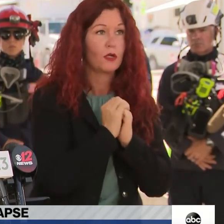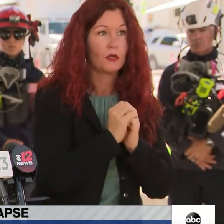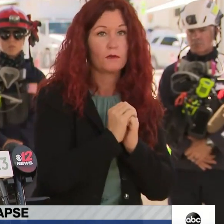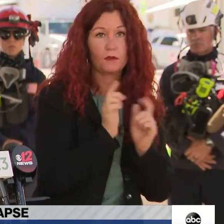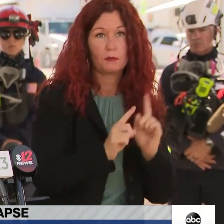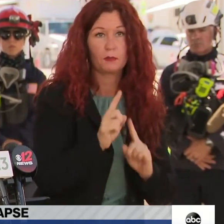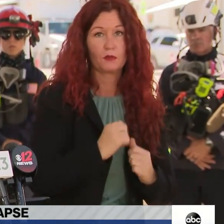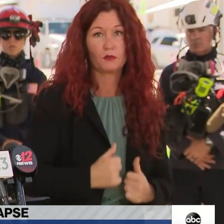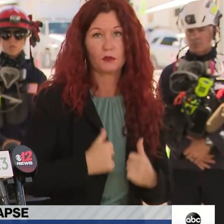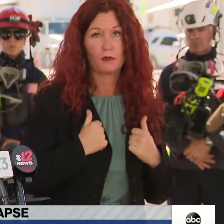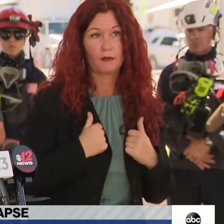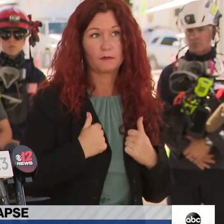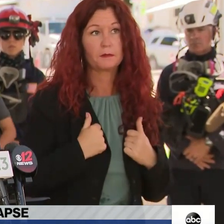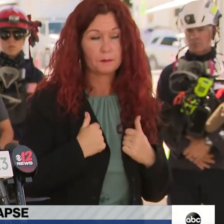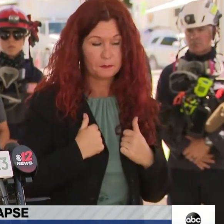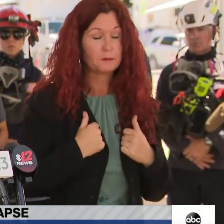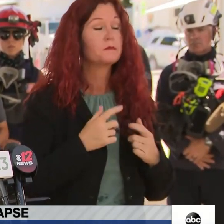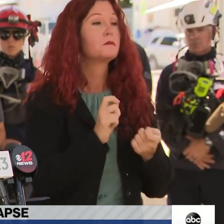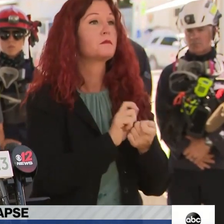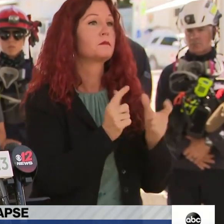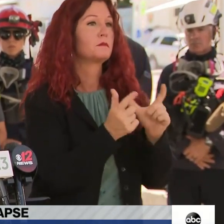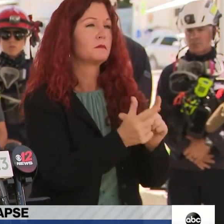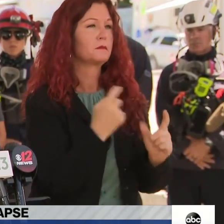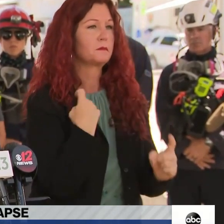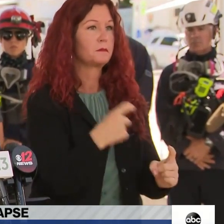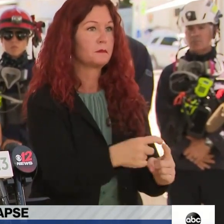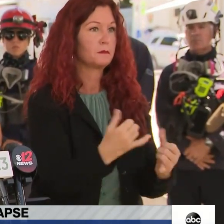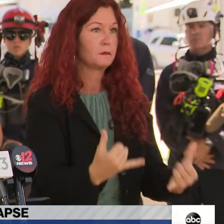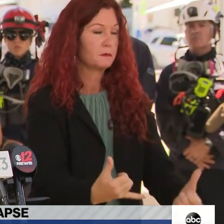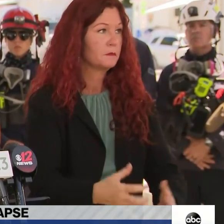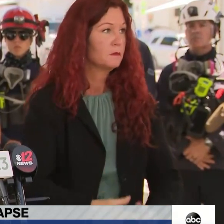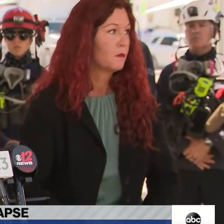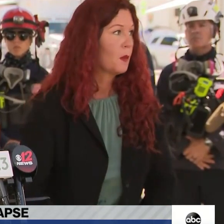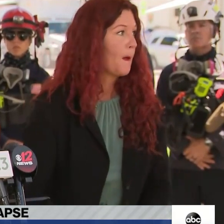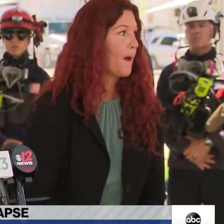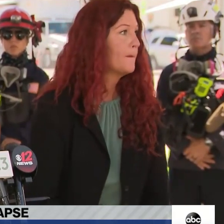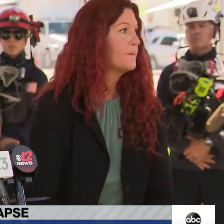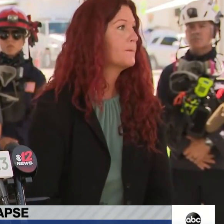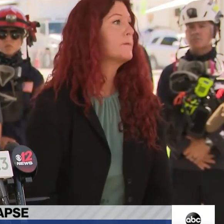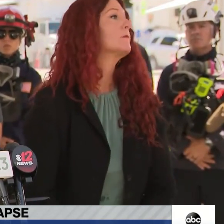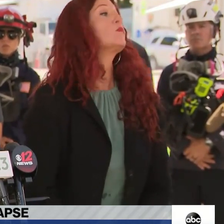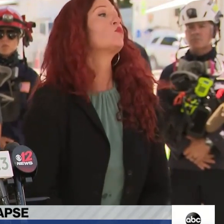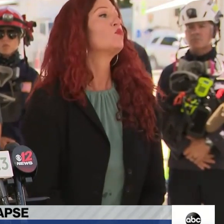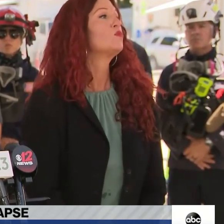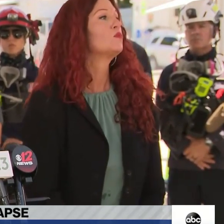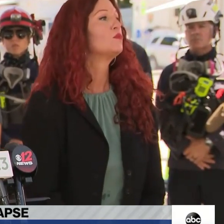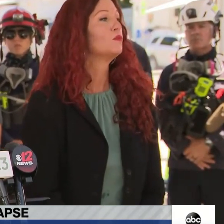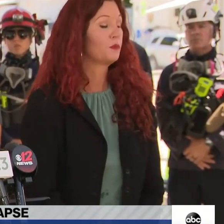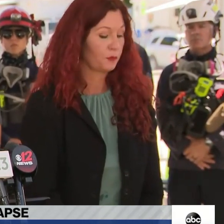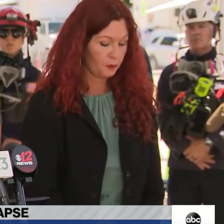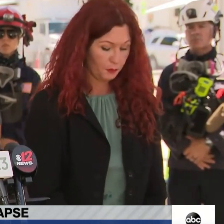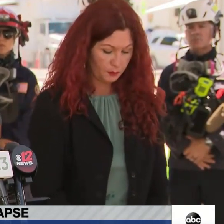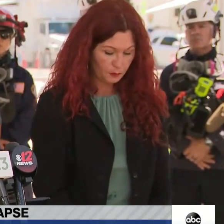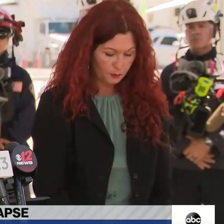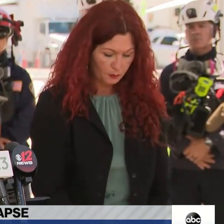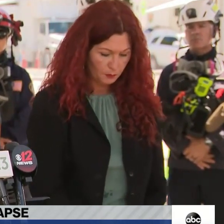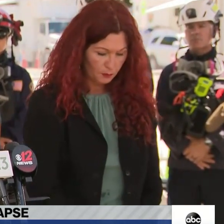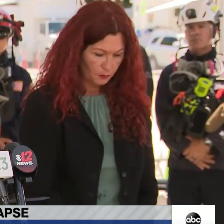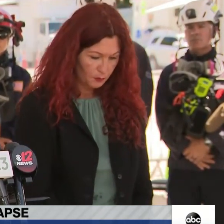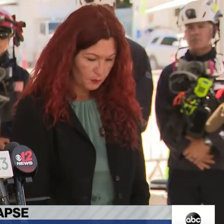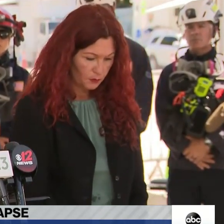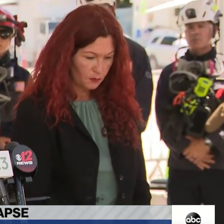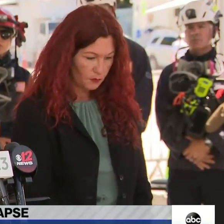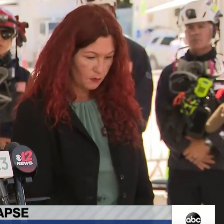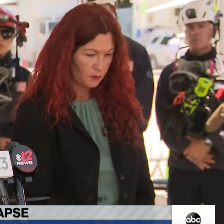10. Estoy muy orgulloso de estar esta mañana en el sitio con algunos de nuestros socorristas que han estado